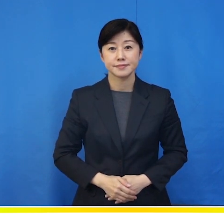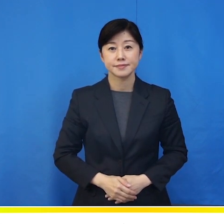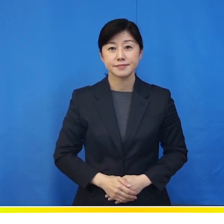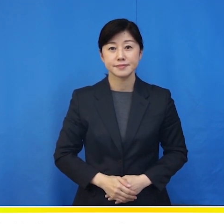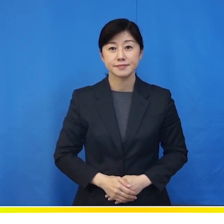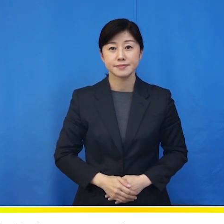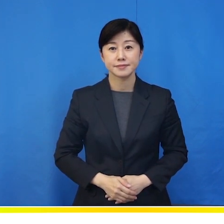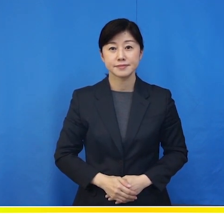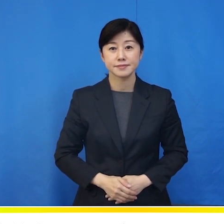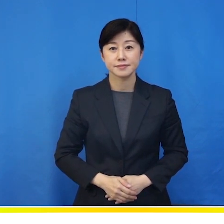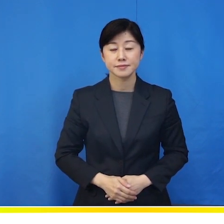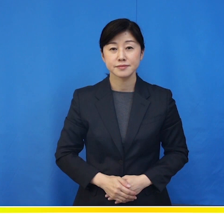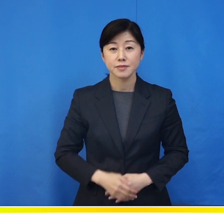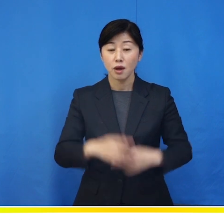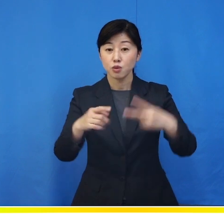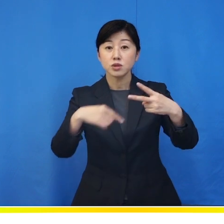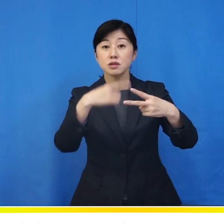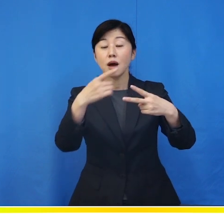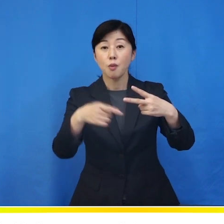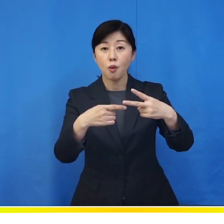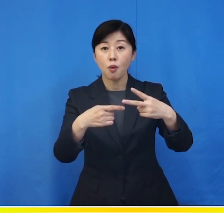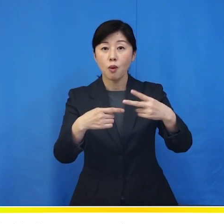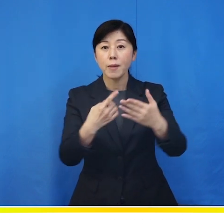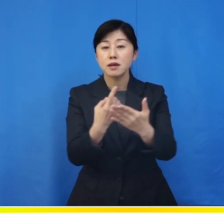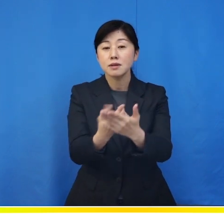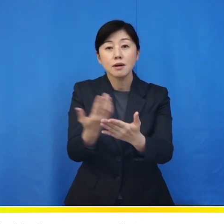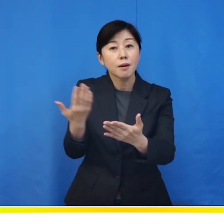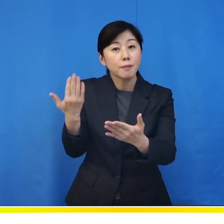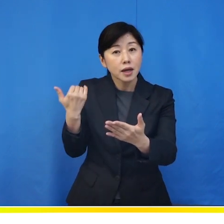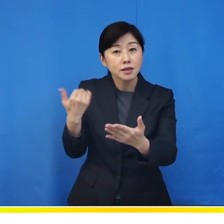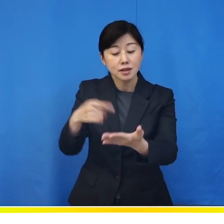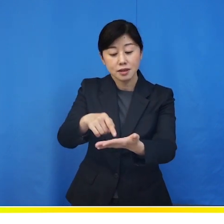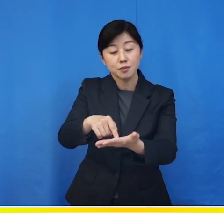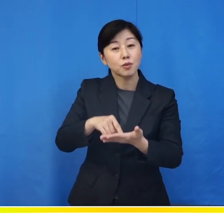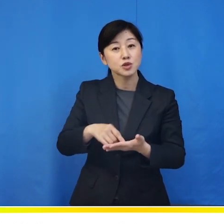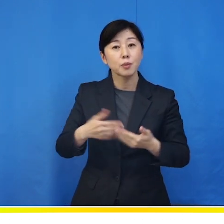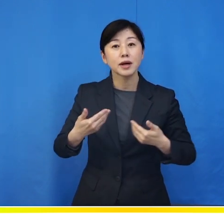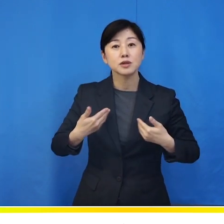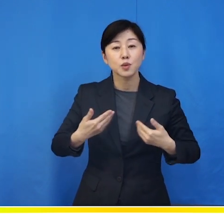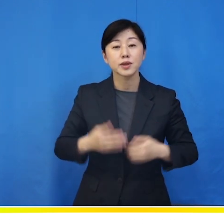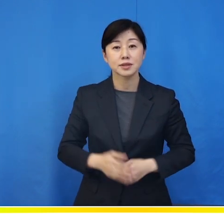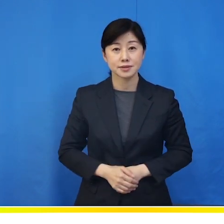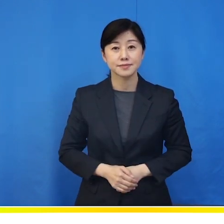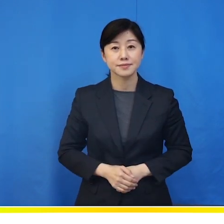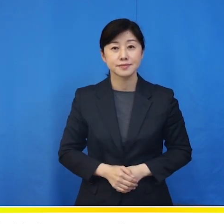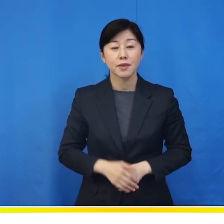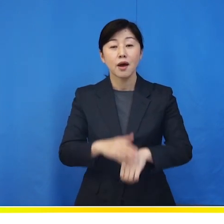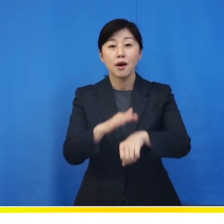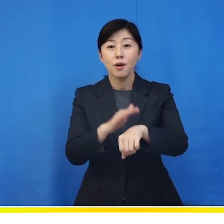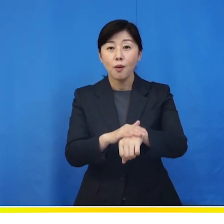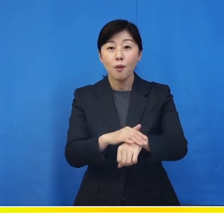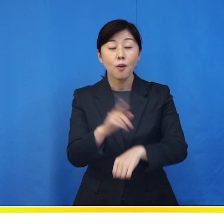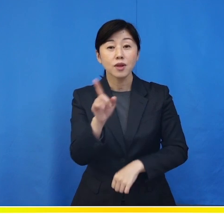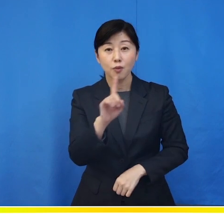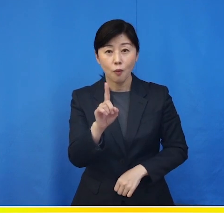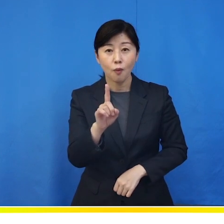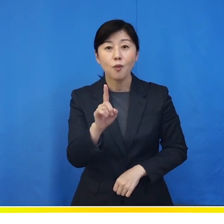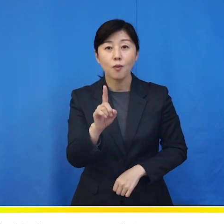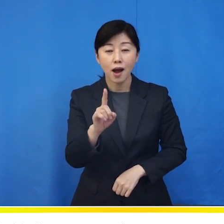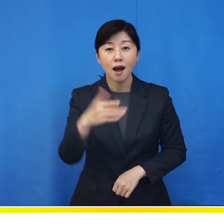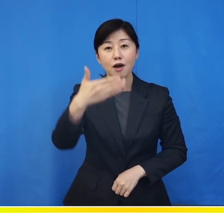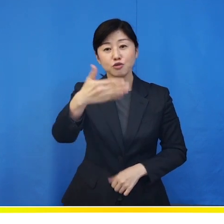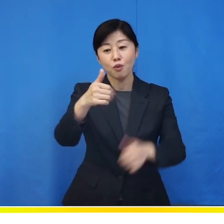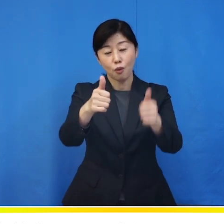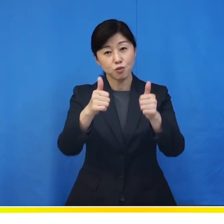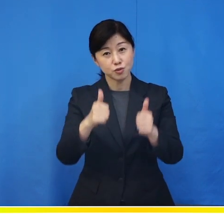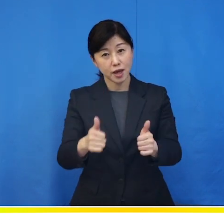どちらも事前に申し込みが必要です参加方法など詳しくは区のホームページを